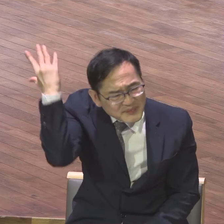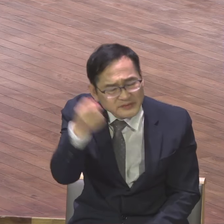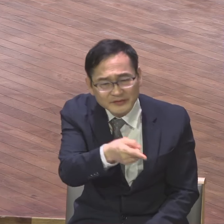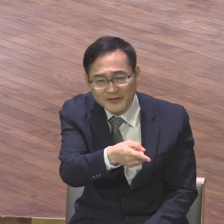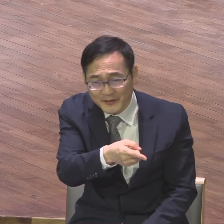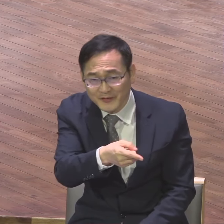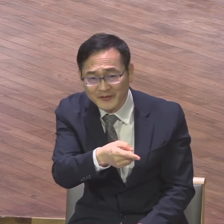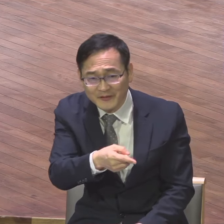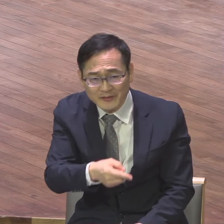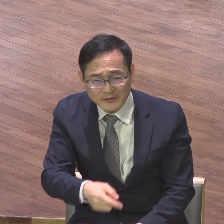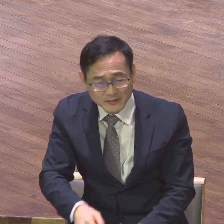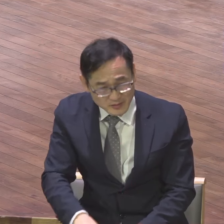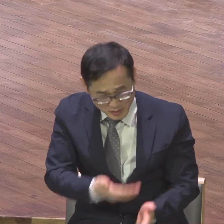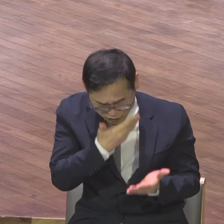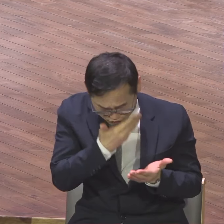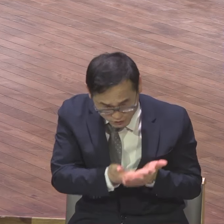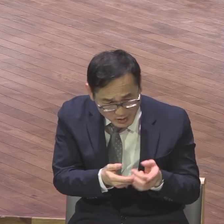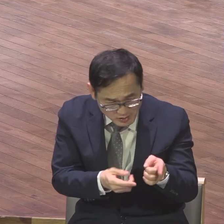뭐가 중요하냐 너에게